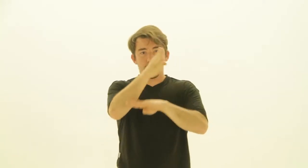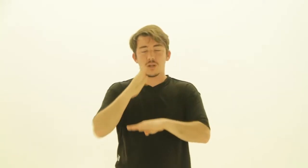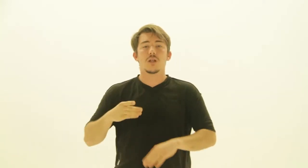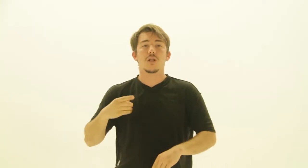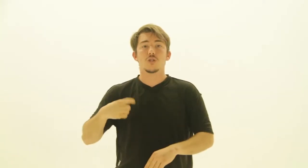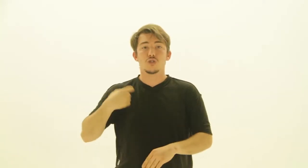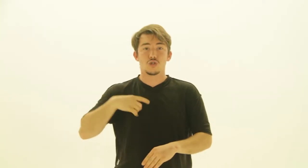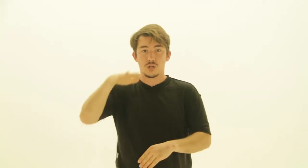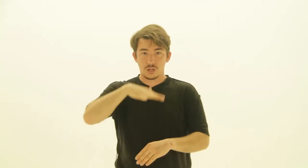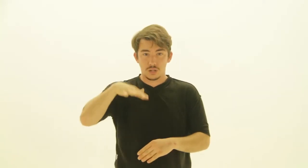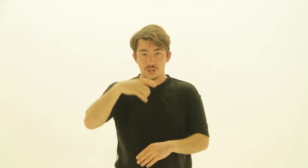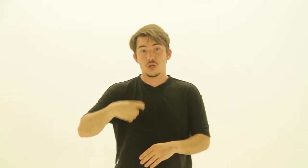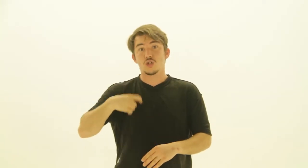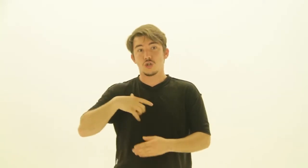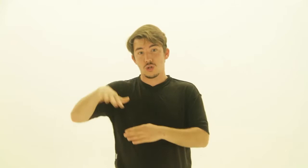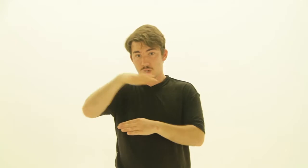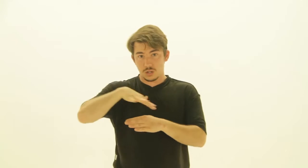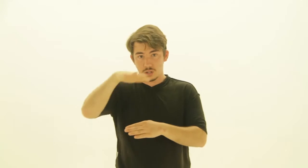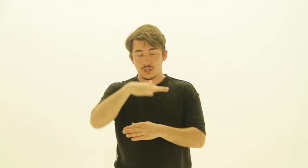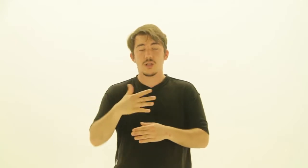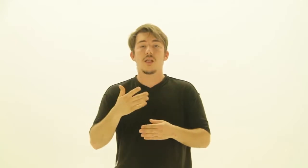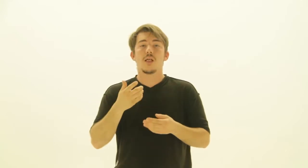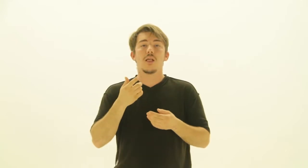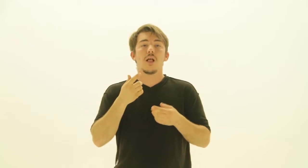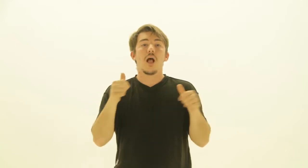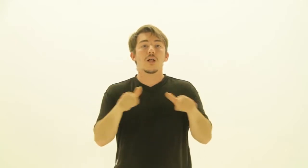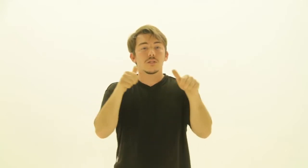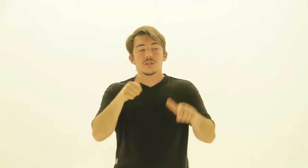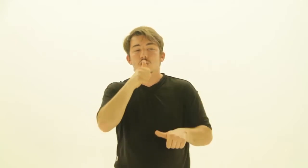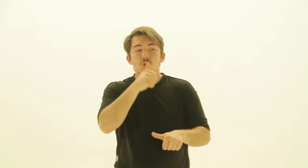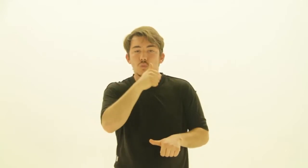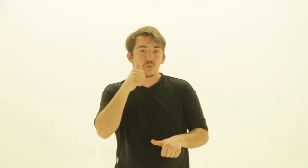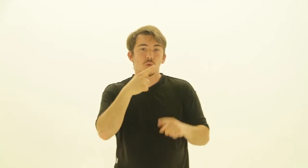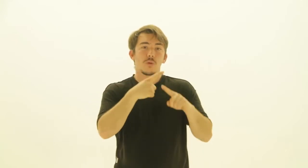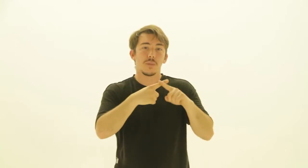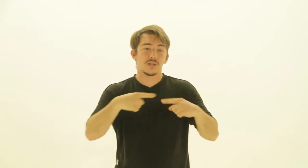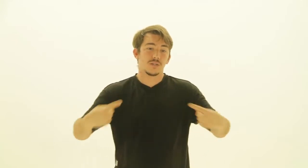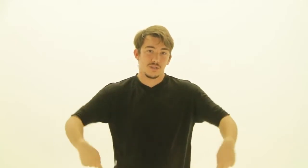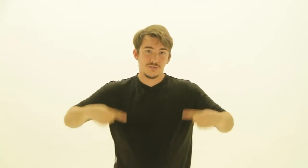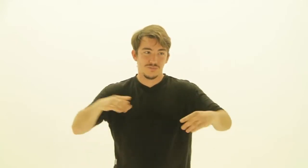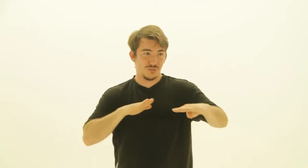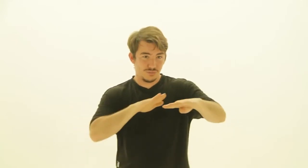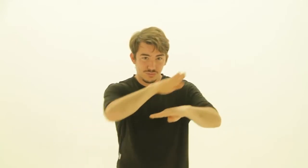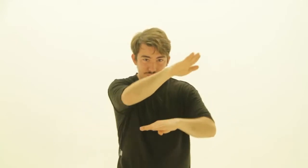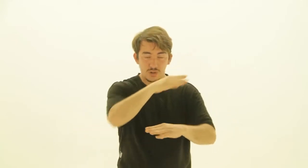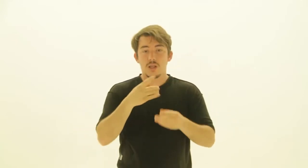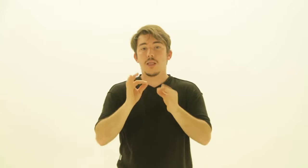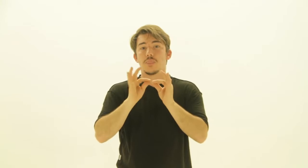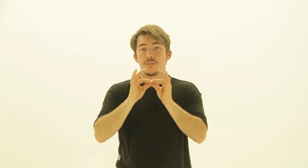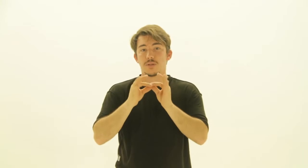solución para que esas personas con discapacidad puedan participar en igualdad la tiene que dar la sociedad. Si sos sordo, que te den un intérprete, si sos